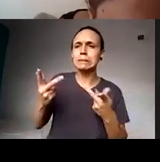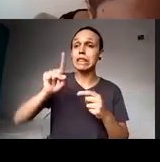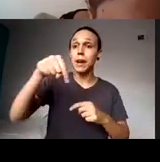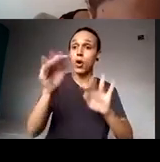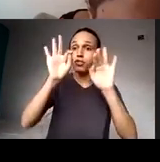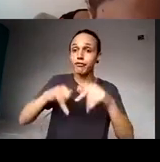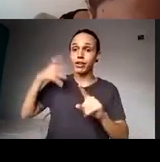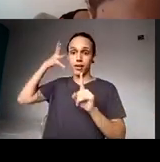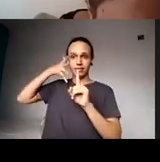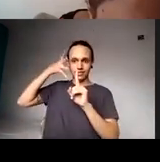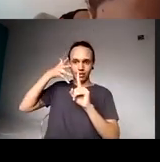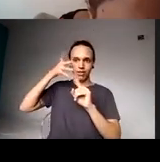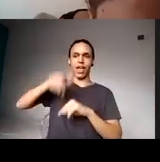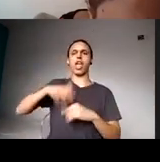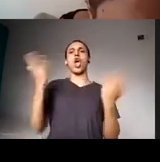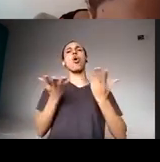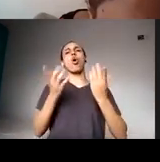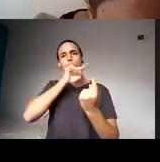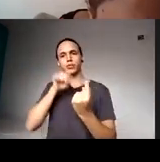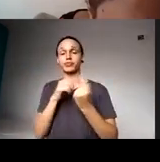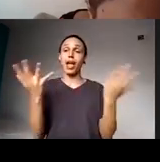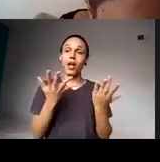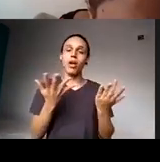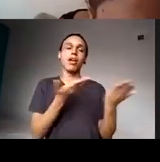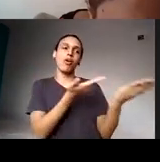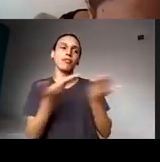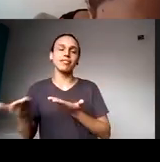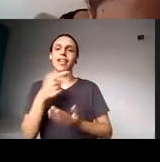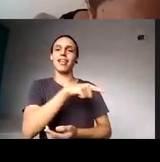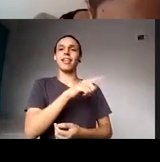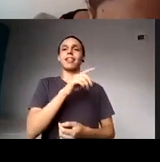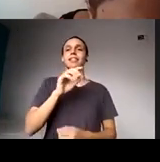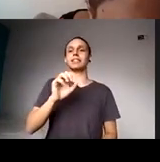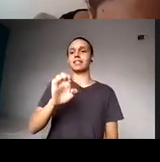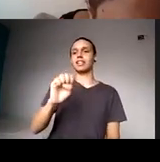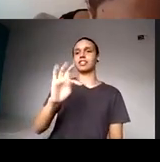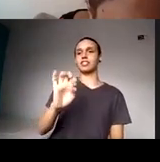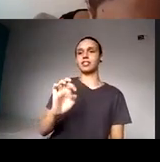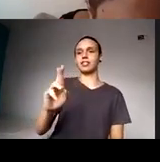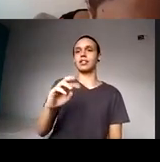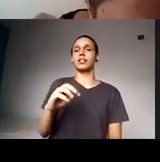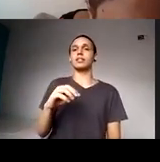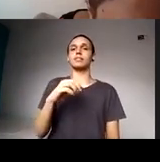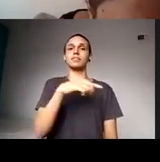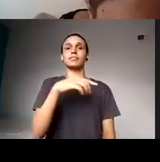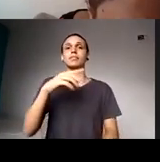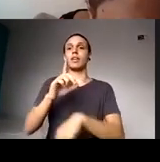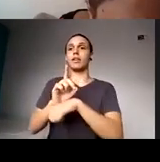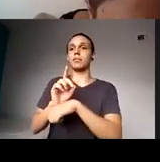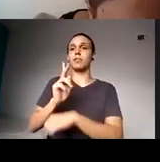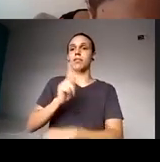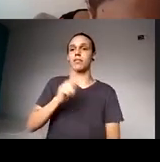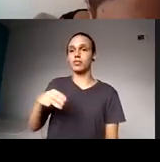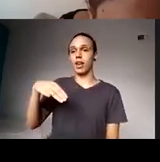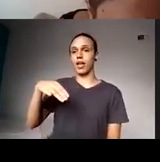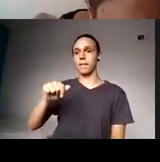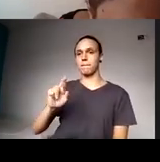Então, eu já vou imediatamente passar a palavra para a nossa convidada externa, a professora Márcia Denise Pletsch. Márcia, eu queria agradecer